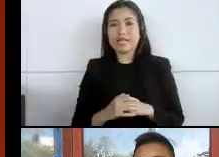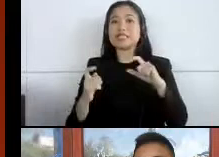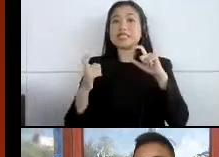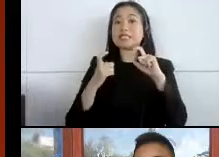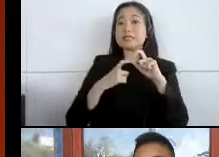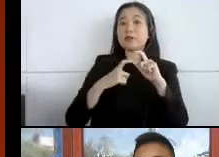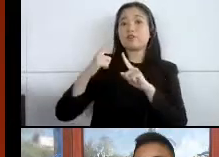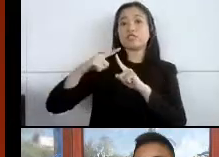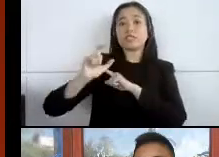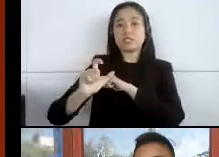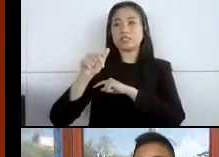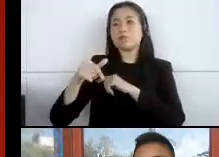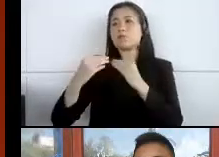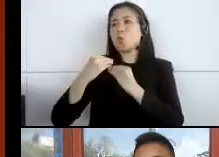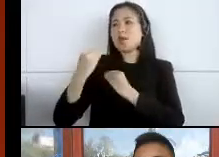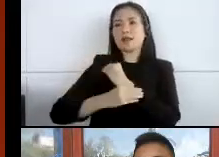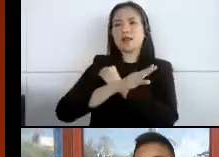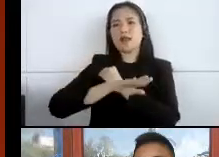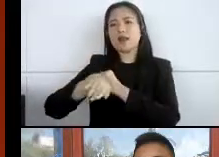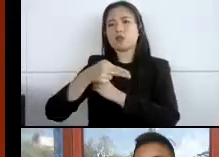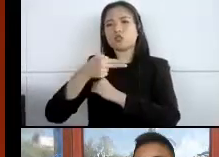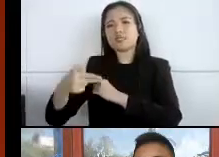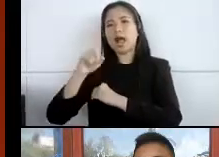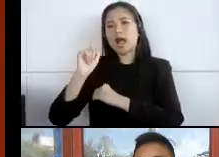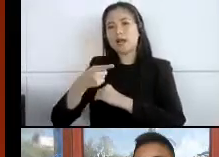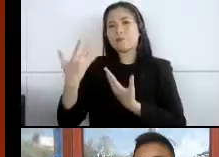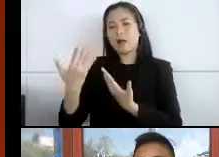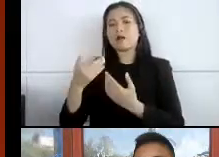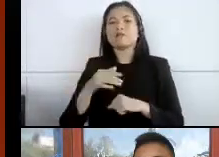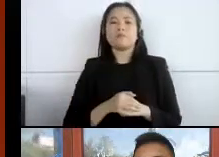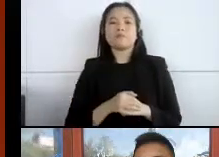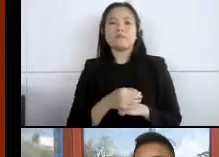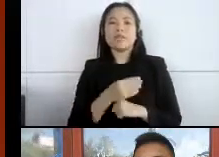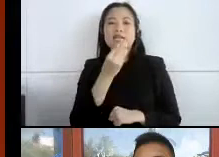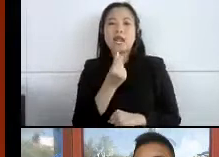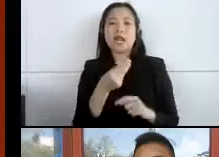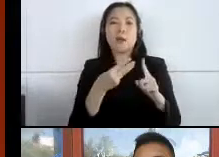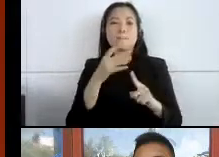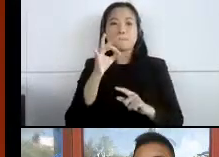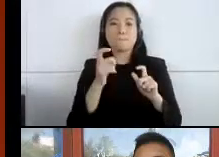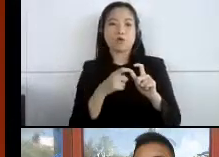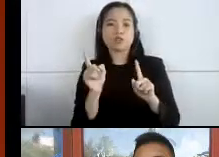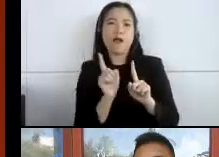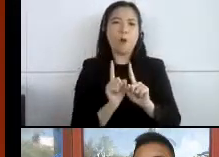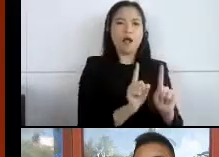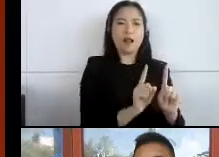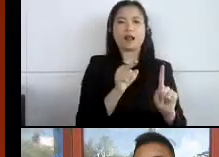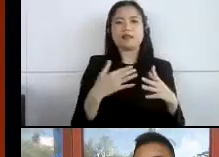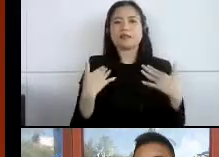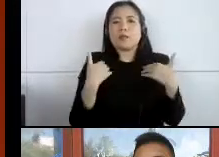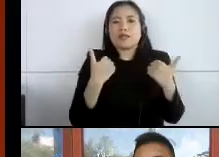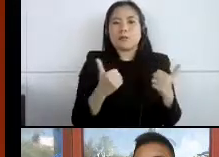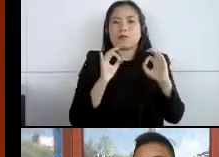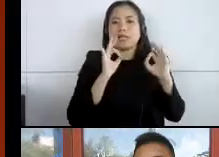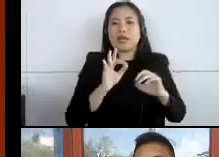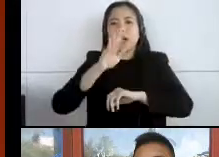bersama dengan perwakilan anak Indonesia ingin menyampaikan petisi kawal dana BOS Selamatkan Pendidikan Anak Indonesia kepada pihak